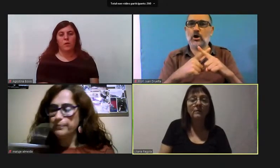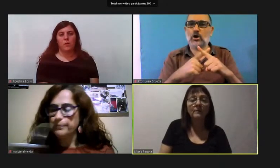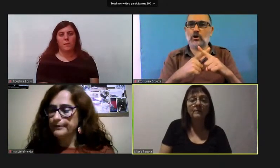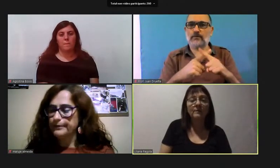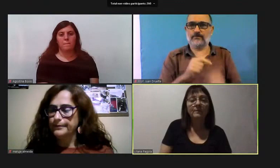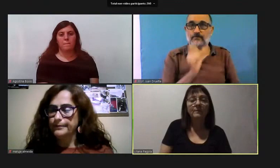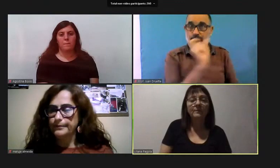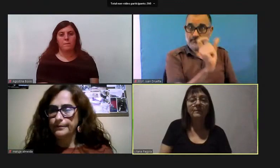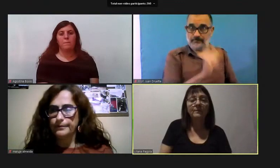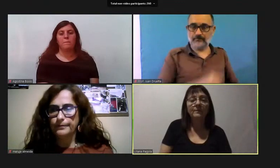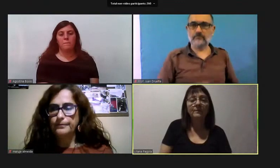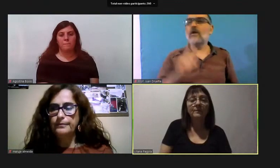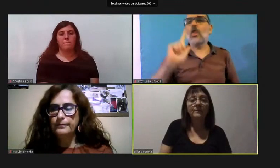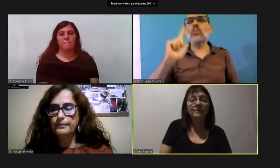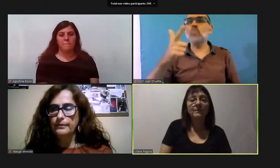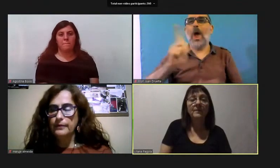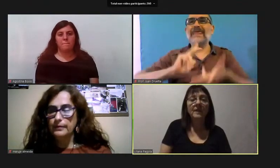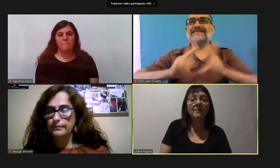por,